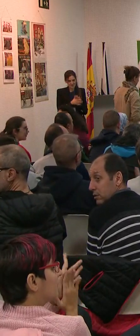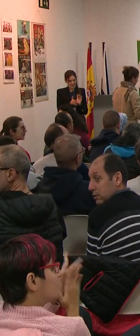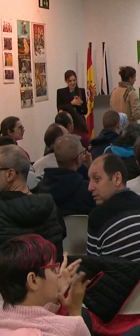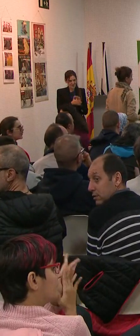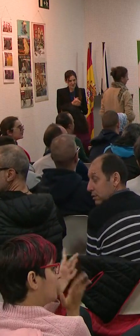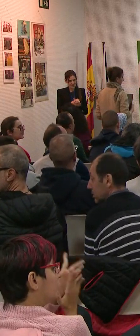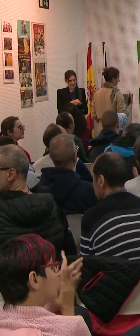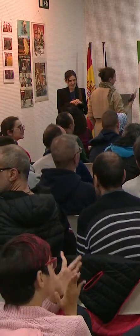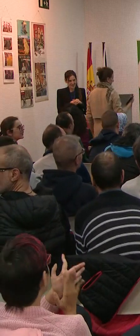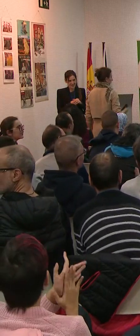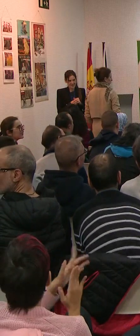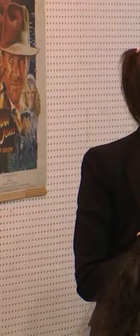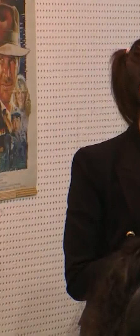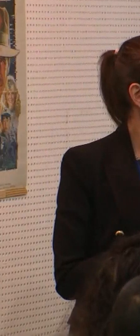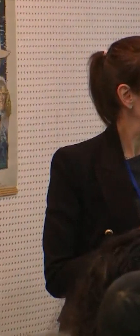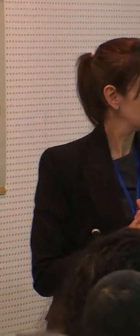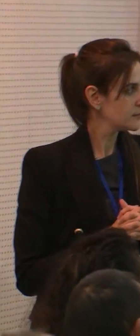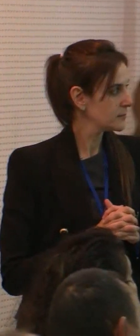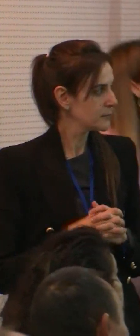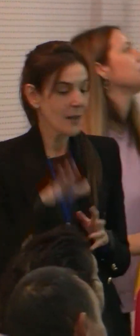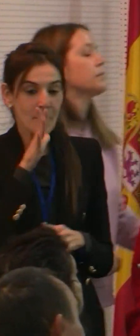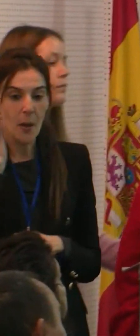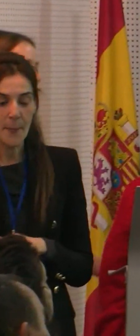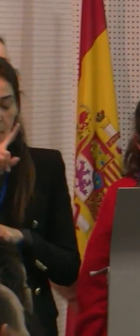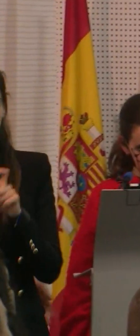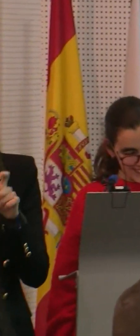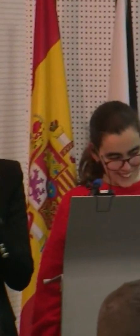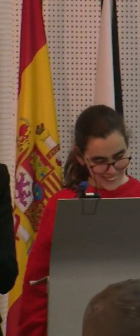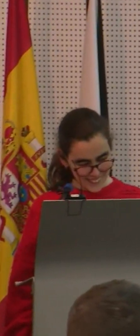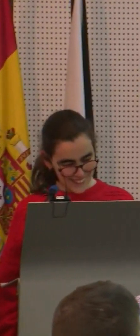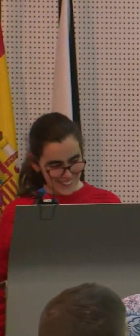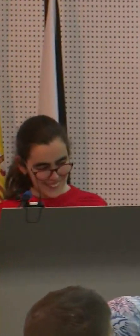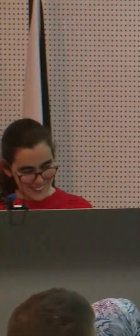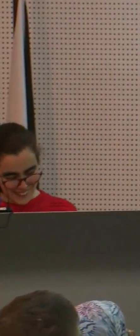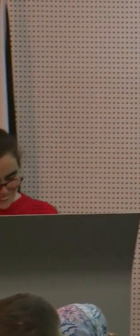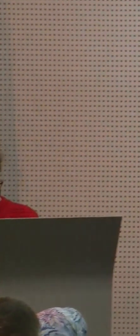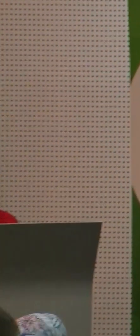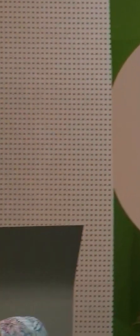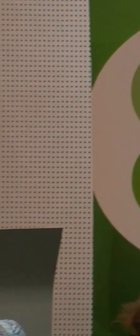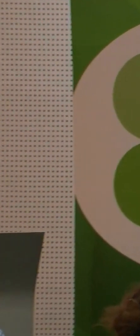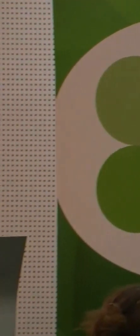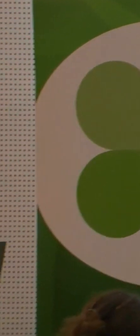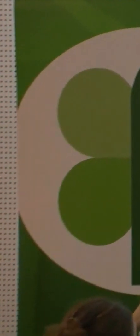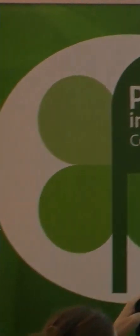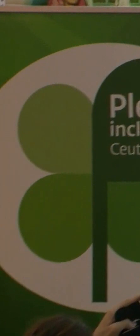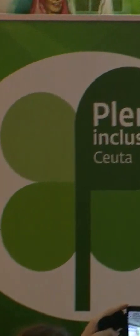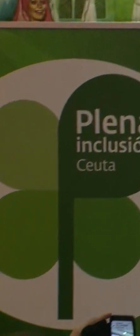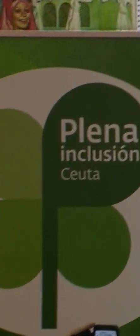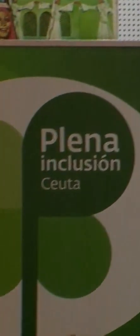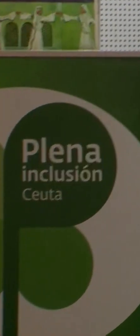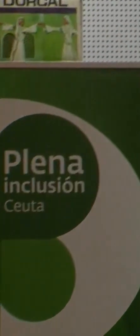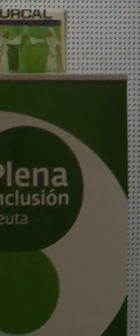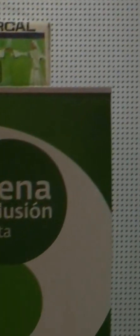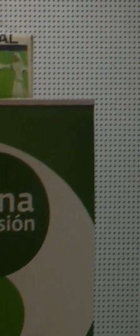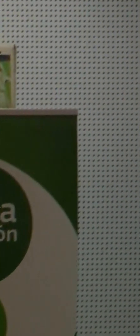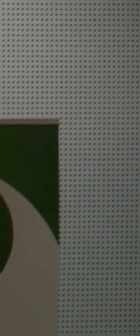En este día la directora de COCENFE no ha perdido la oportunidad de enviar un mensaje y es que si la formación es indispensable